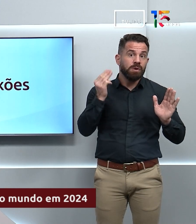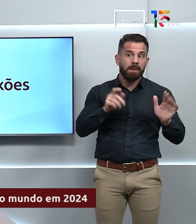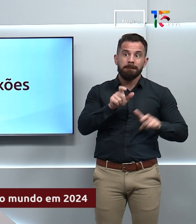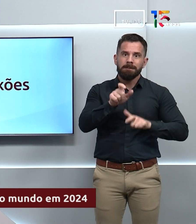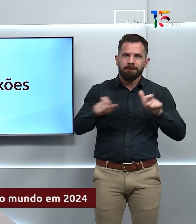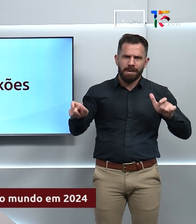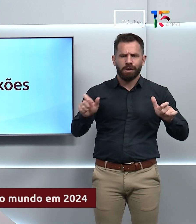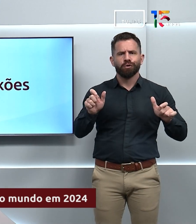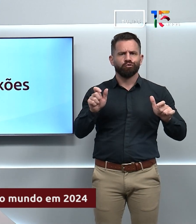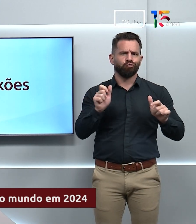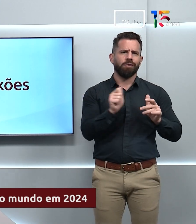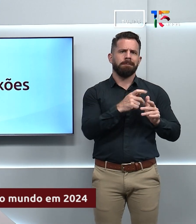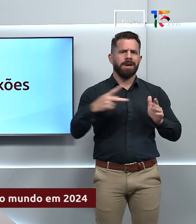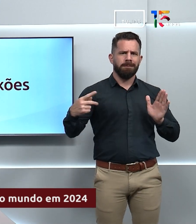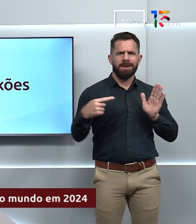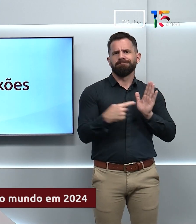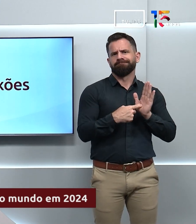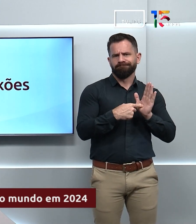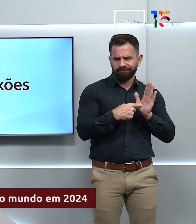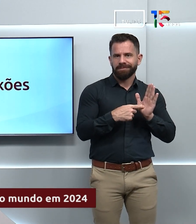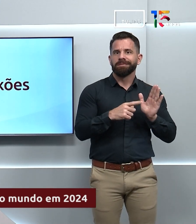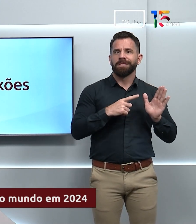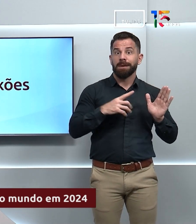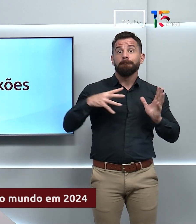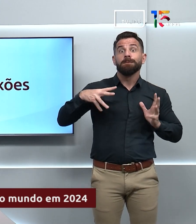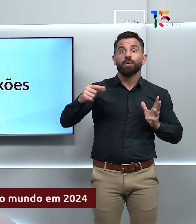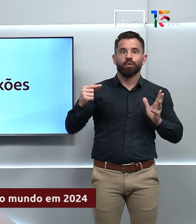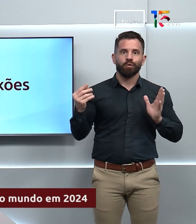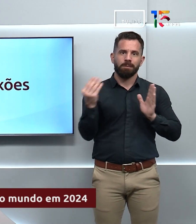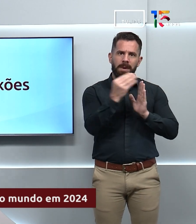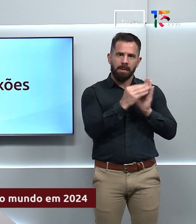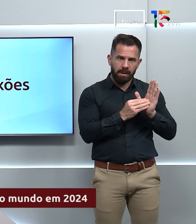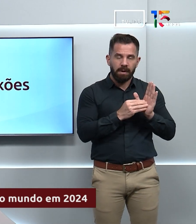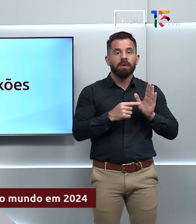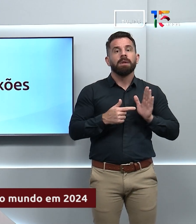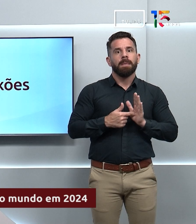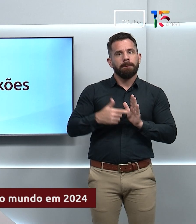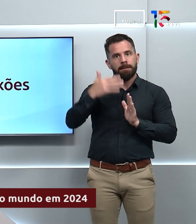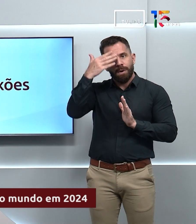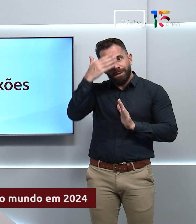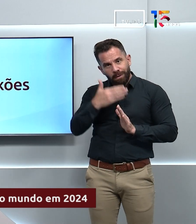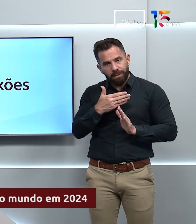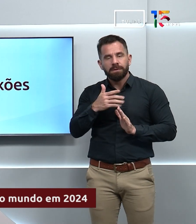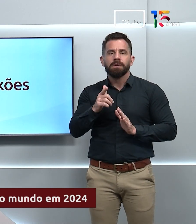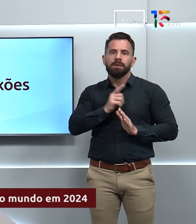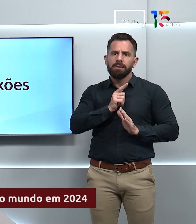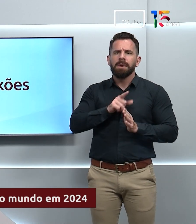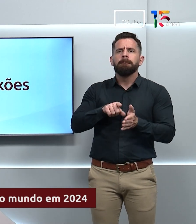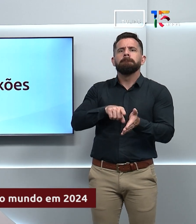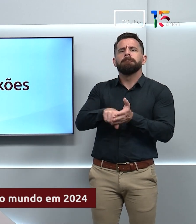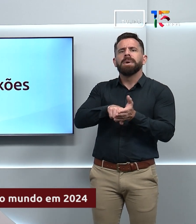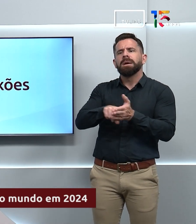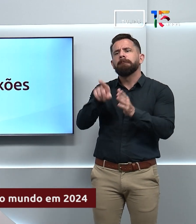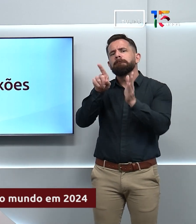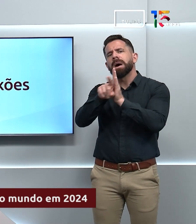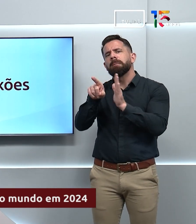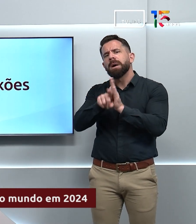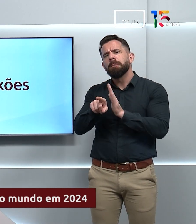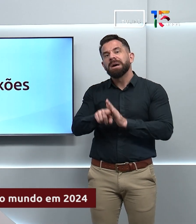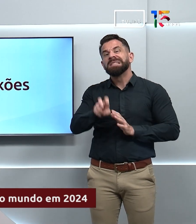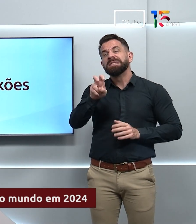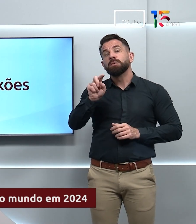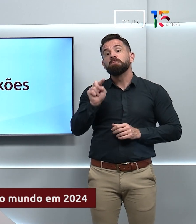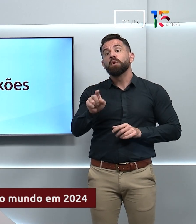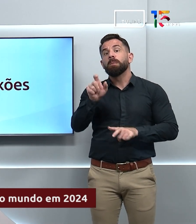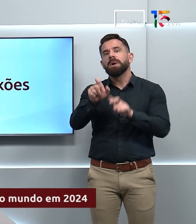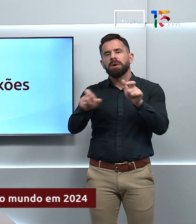de usuários do mundo todo. Além disso, o compilado também levou em consideração uma pesquisa com mais de 5 mil